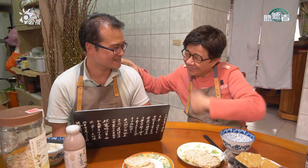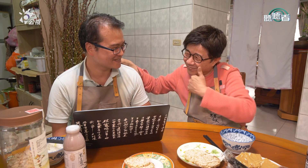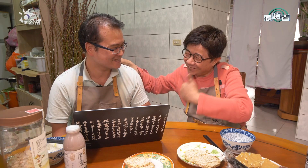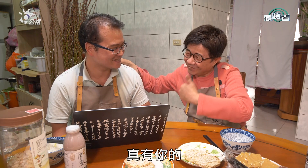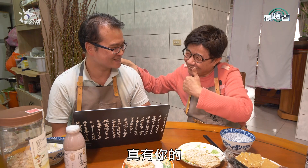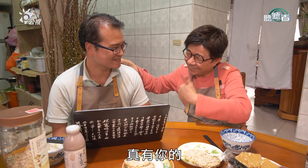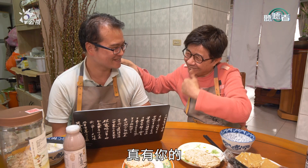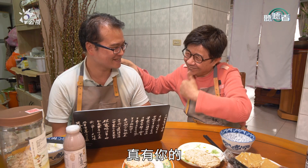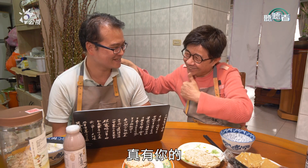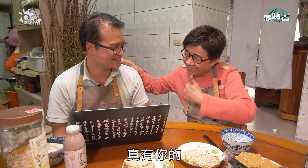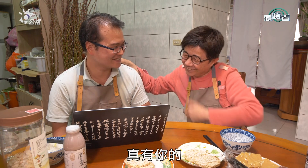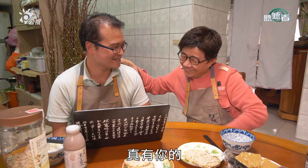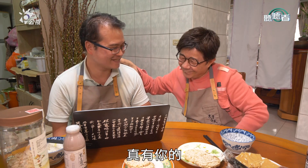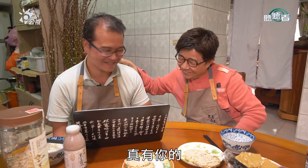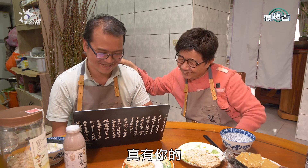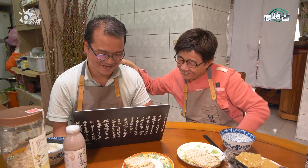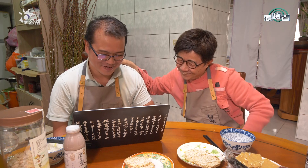嘿嘿嘿，哎呀，真有你的！